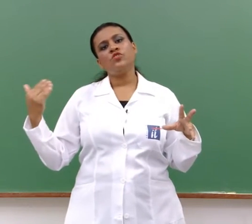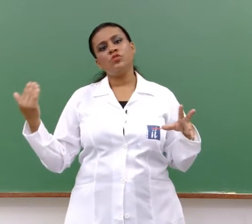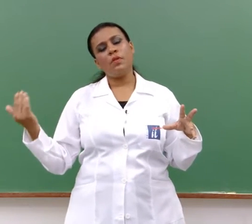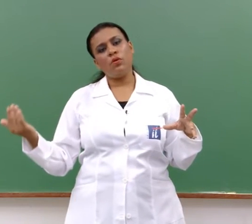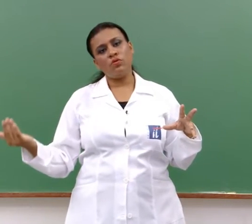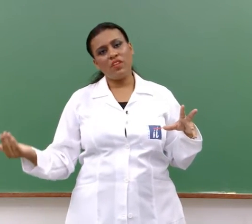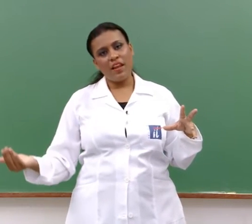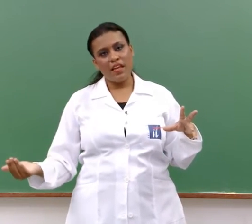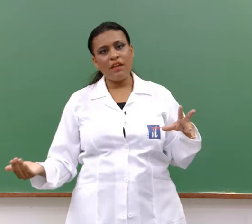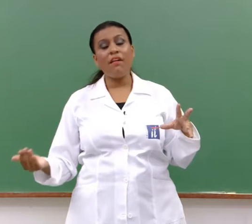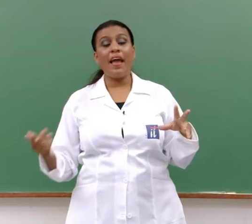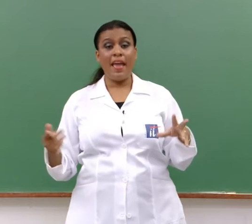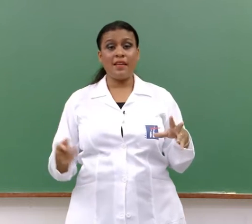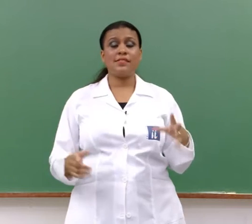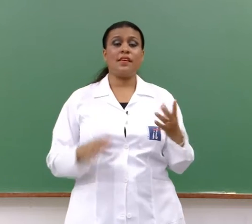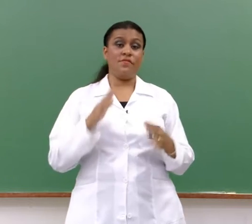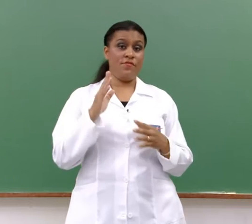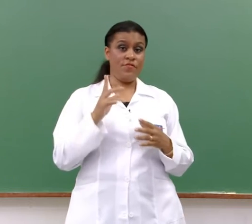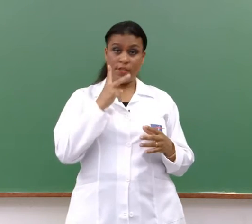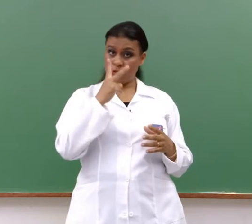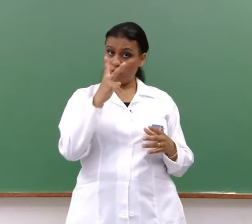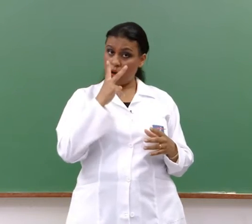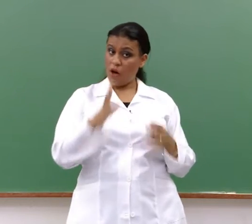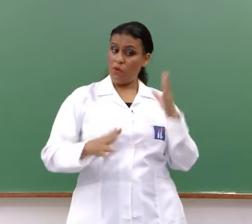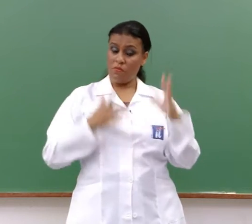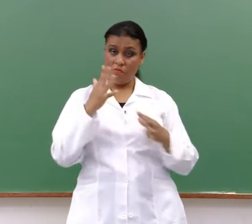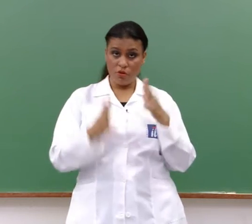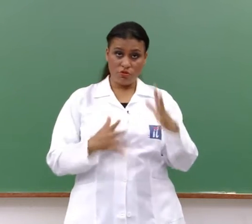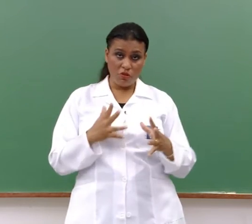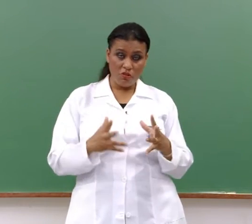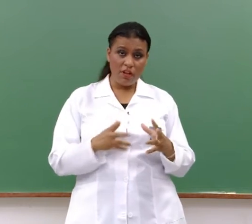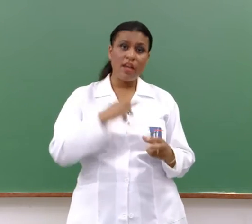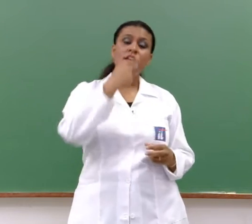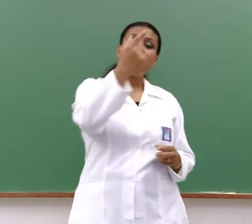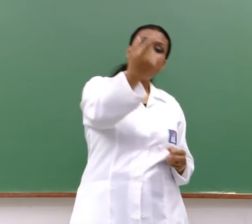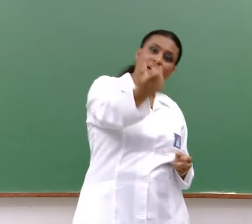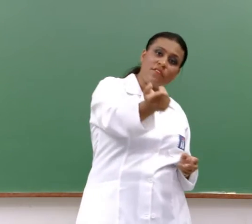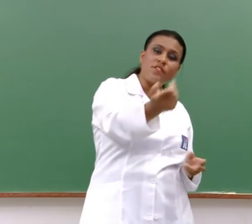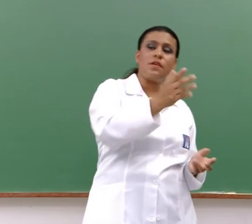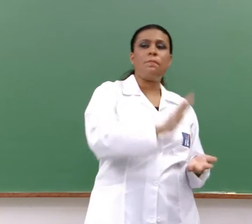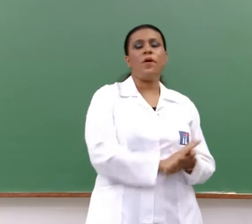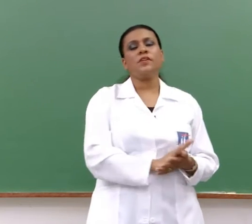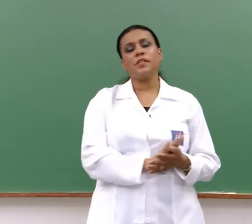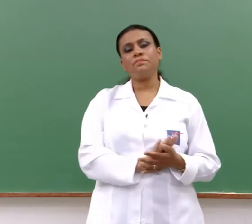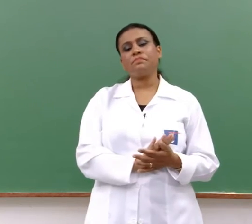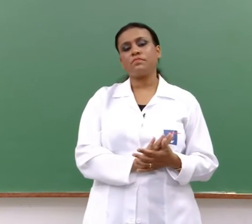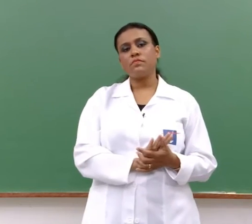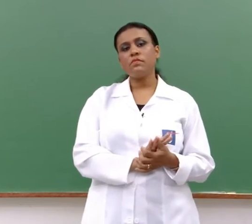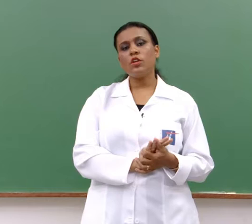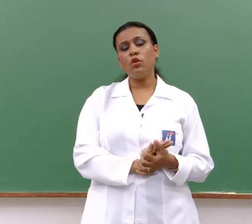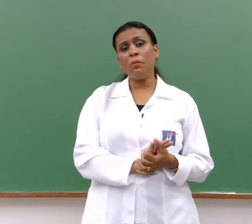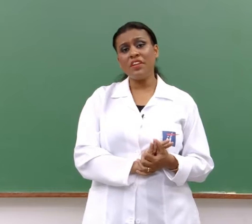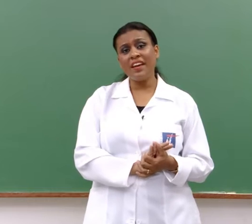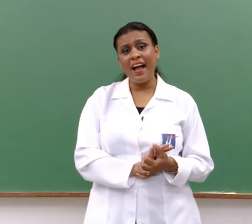uma outra língua, essa visual motora, para que você possa